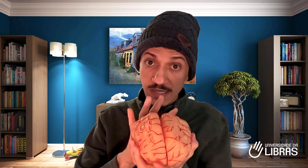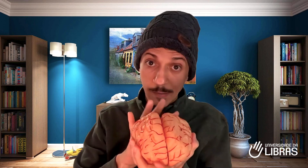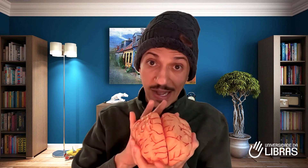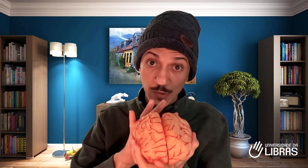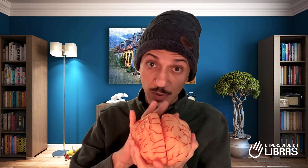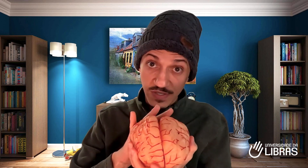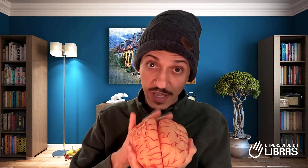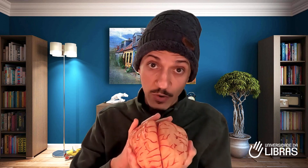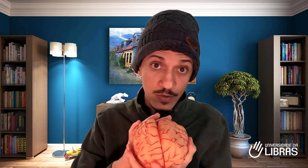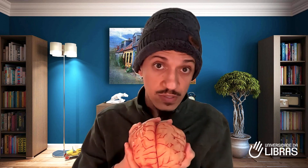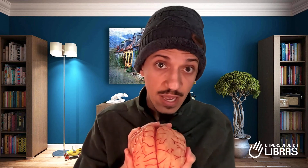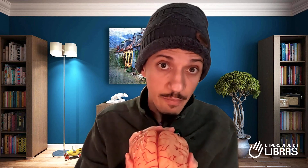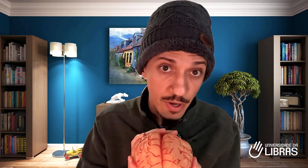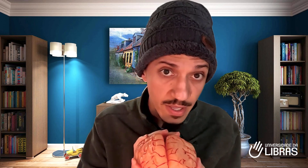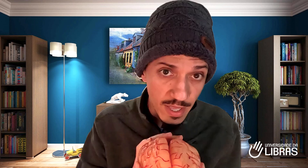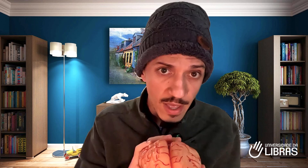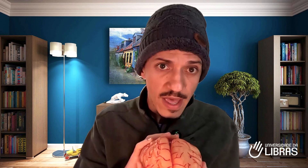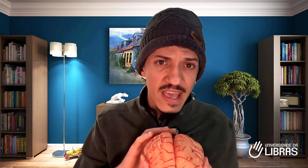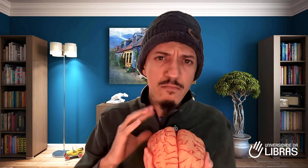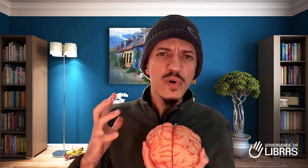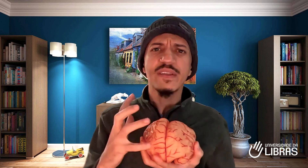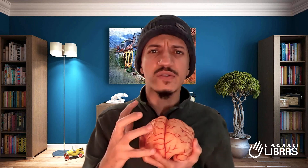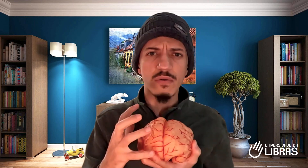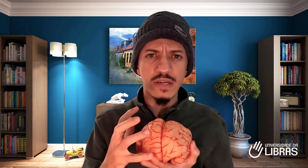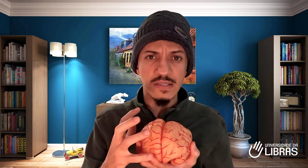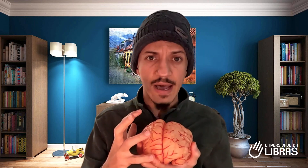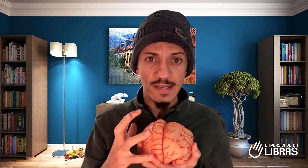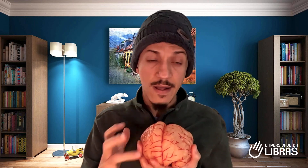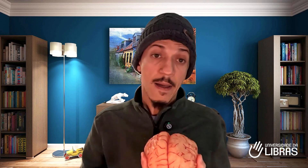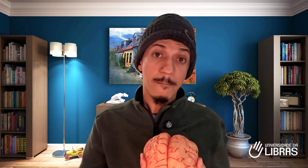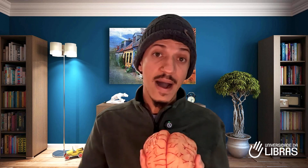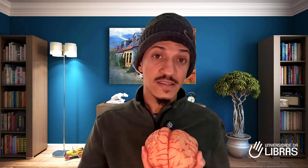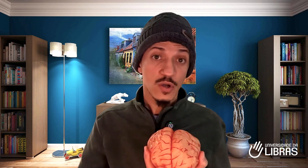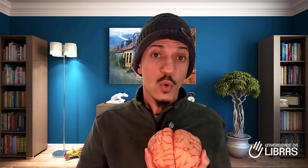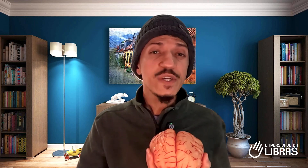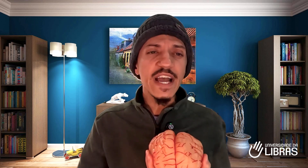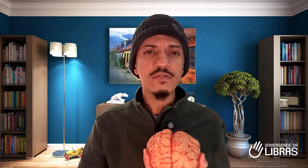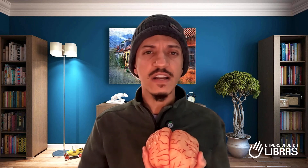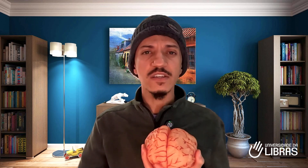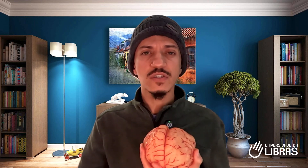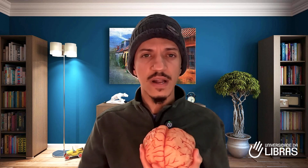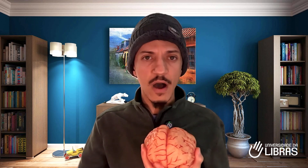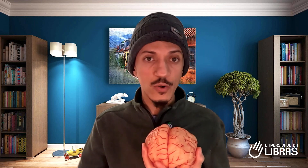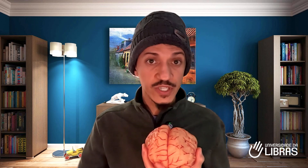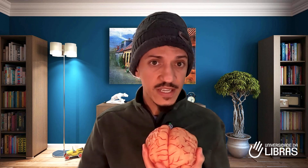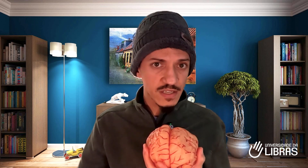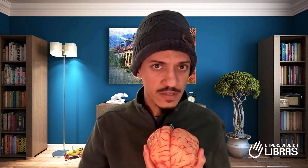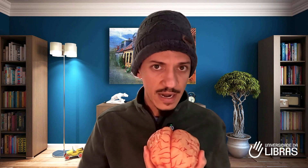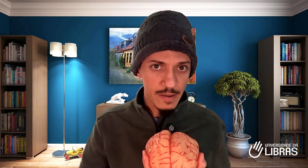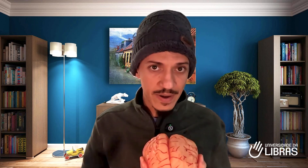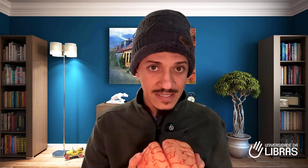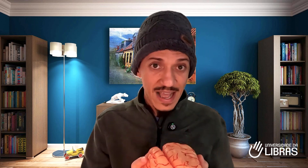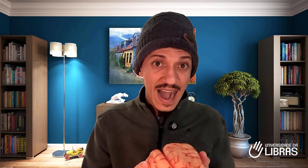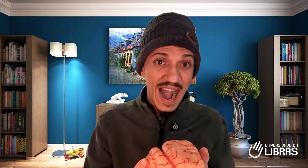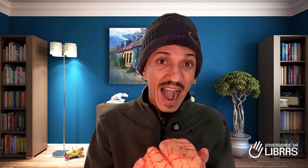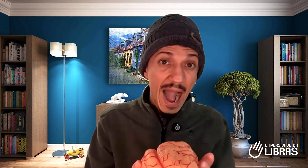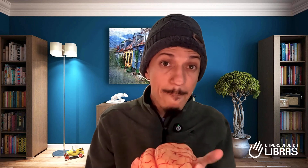parte posterior do cérebro aqui, e muitas outras áreas. Mas o jeito tradicional de ensino da Libras, a